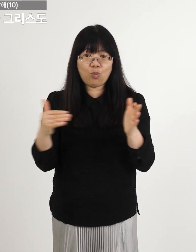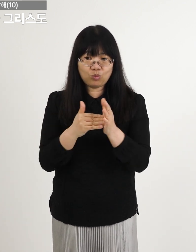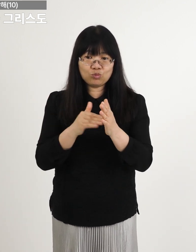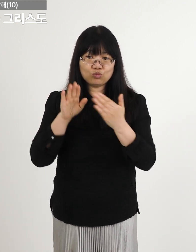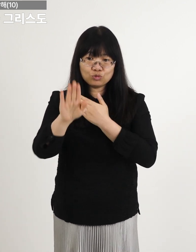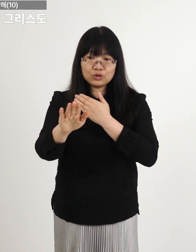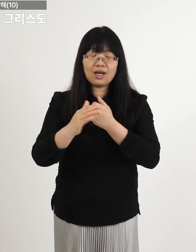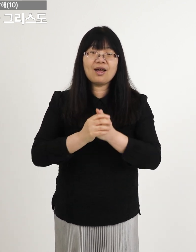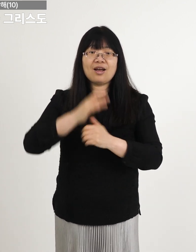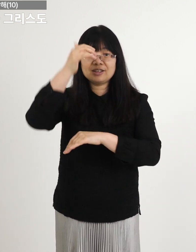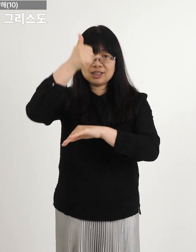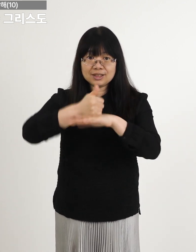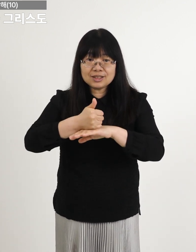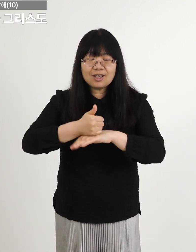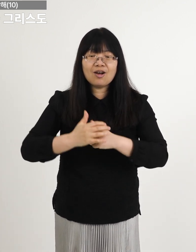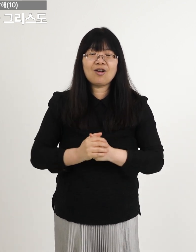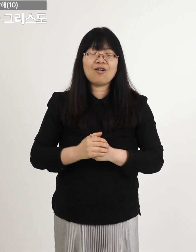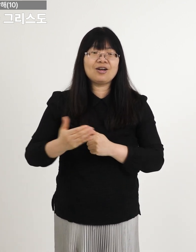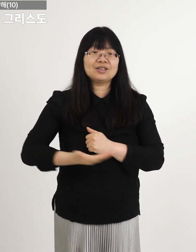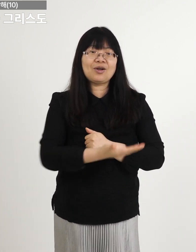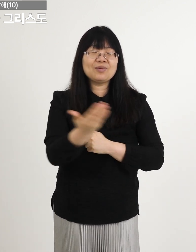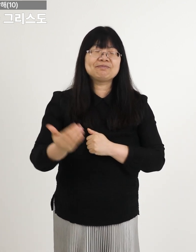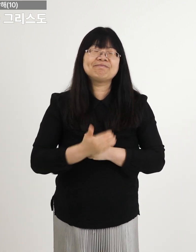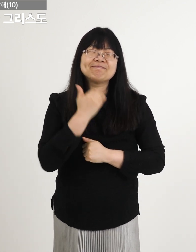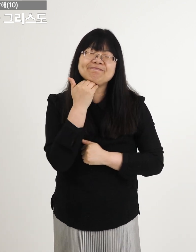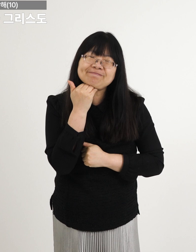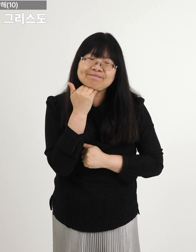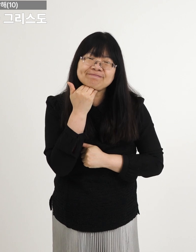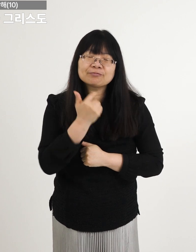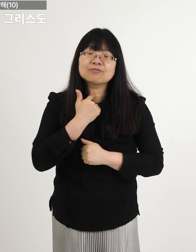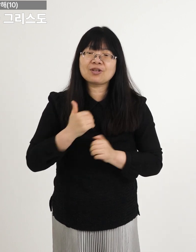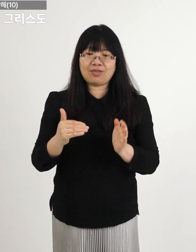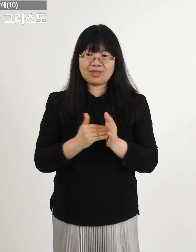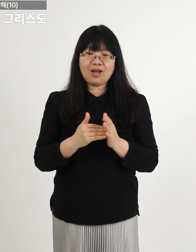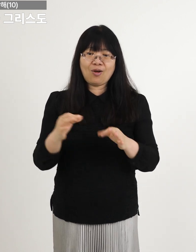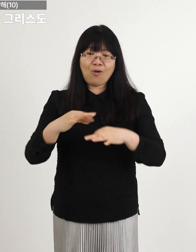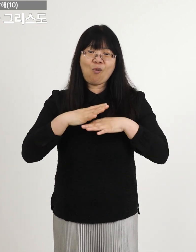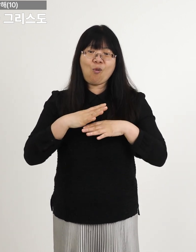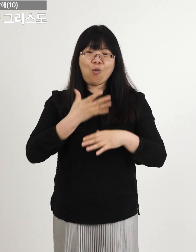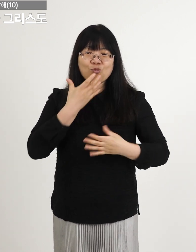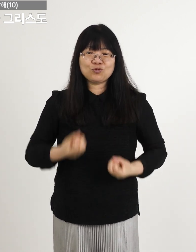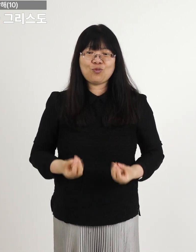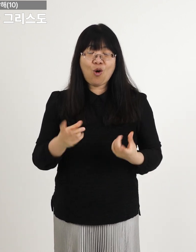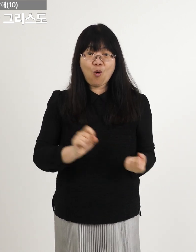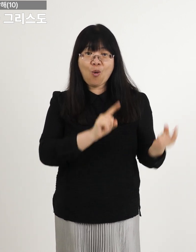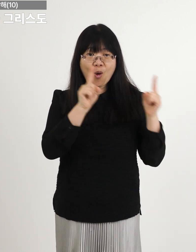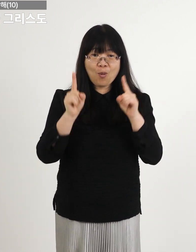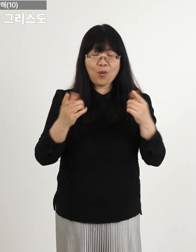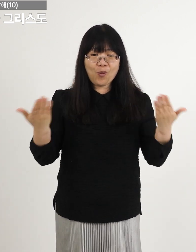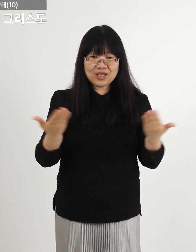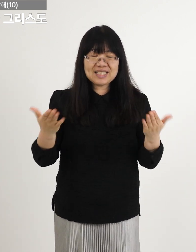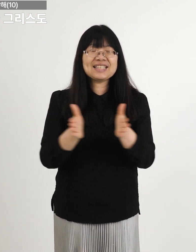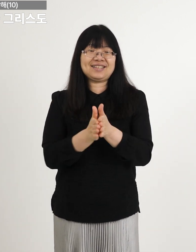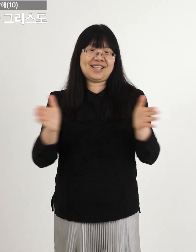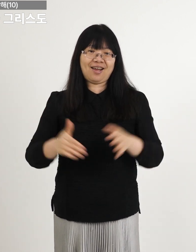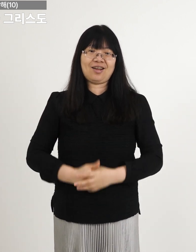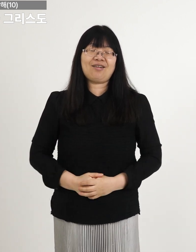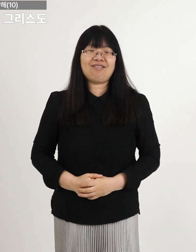나자 드디어 여러분들이 기다리던 놀라운 축복과 회복의 역사가 시작이